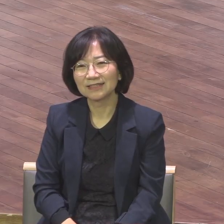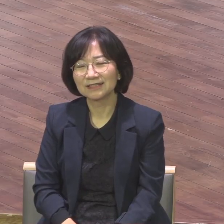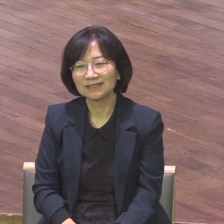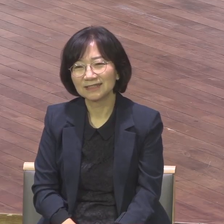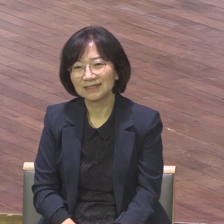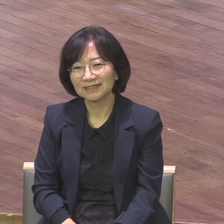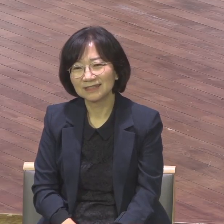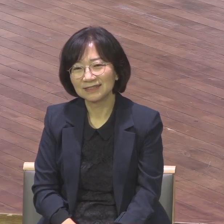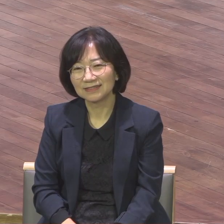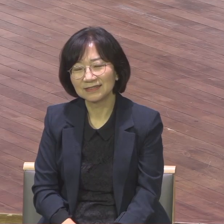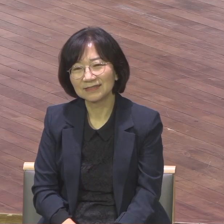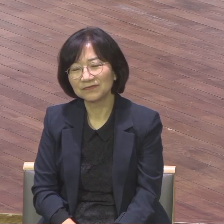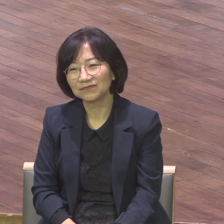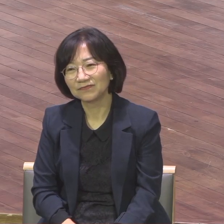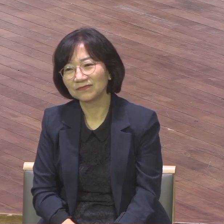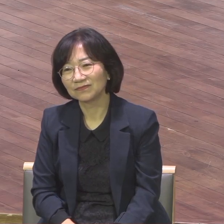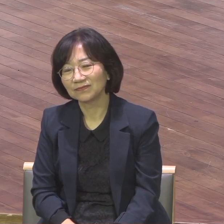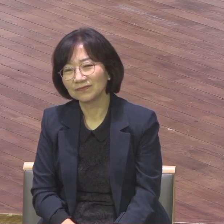신앙생활은 결국은요,